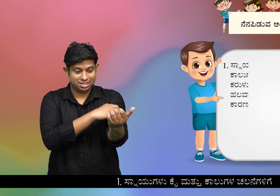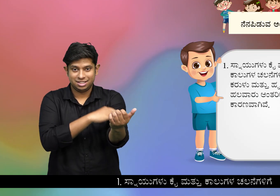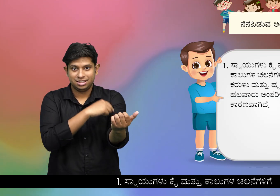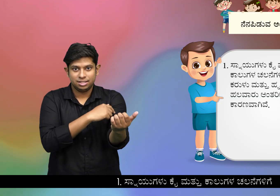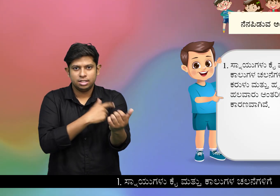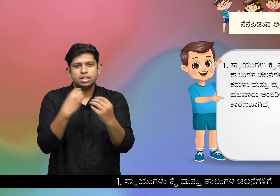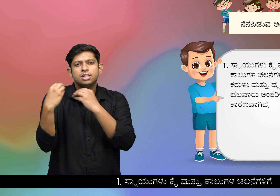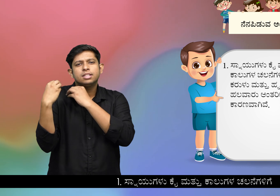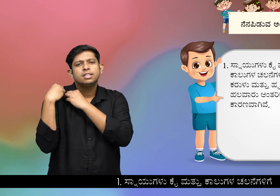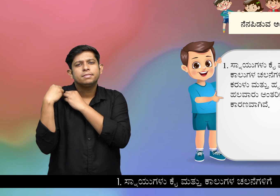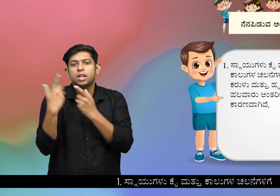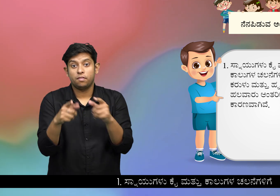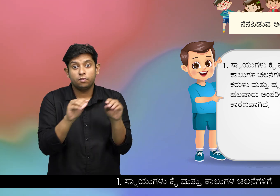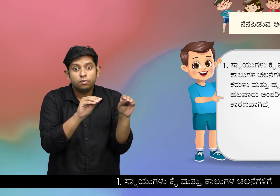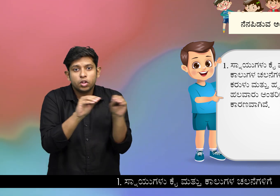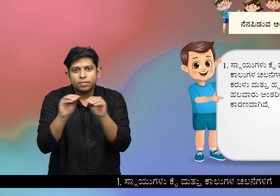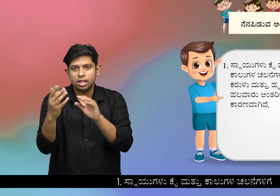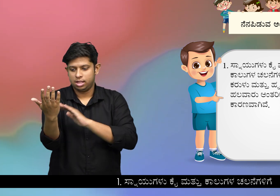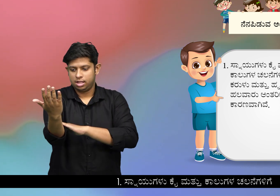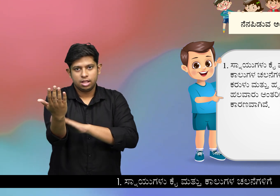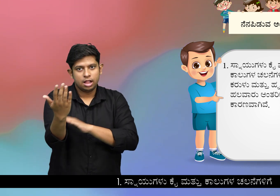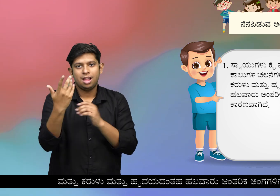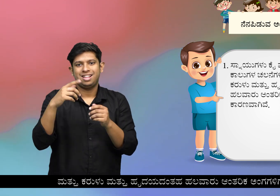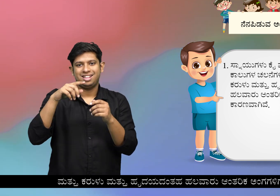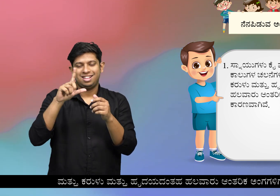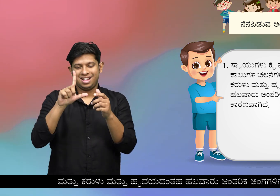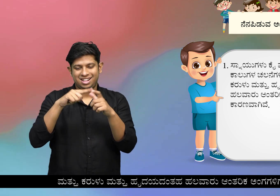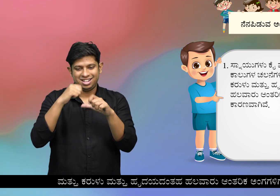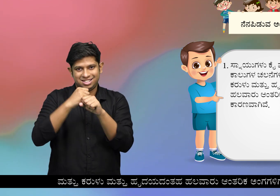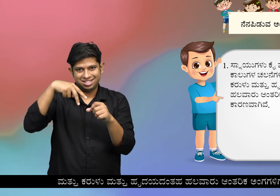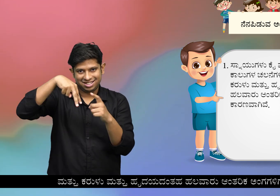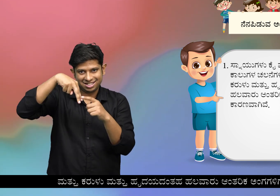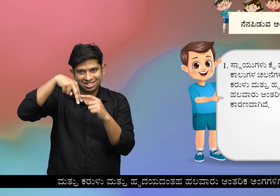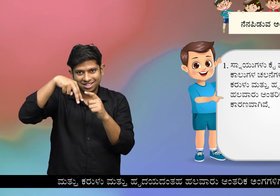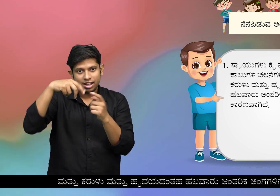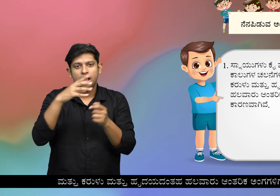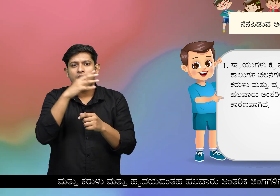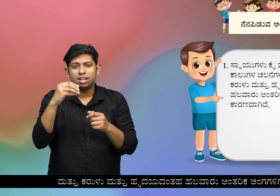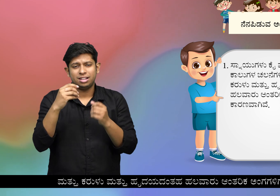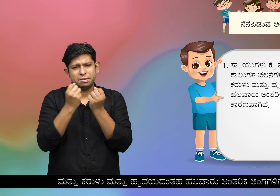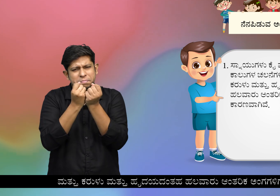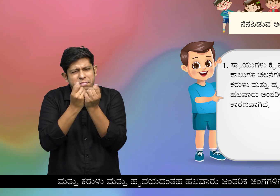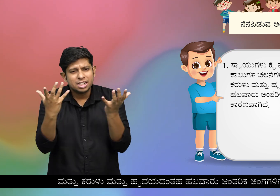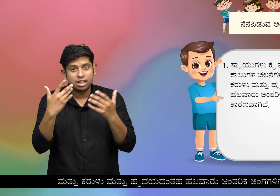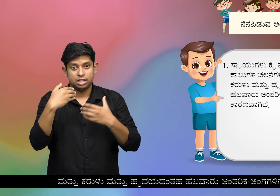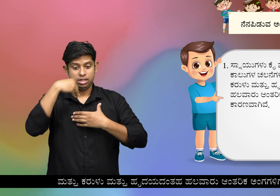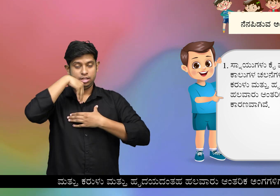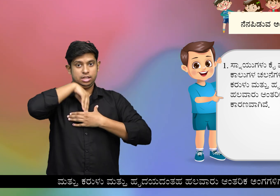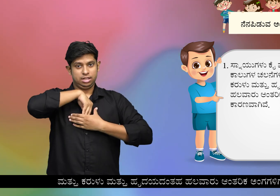ಸ್ನಾಯುಗಳು ಕೈ ಮತ್ತು ಕಾಲುಗಳ ಚಲನೆಗಳಲ್ಲಿ ಮತ್ತು ಕರುಳು ಮತ್ತು ಹೃದಯದಂತಹ ಹಲವಾರು ಆಂತರಿಕ ಅಂಗಗಳಿಗೆ